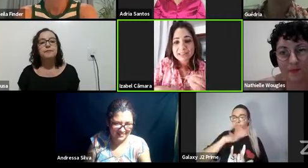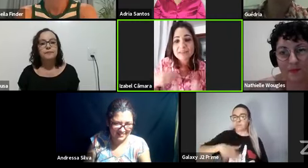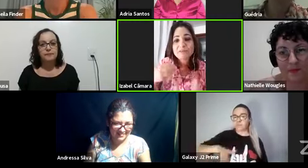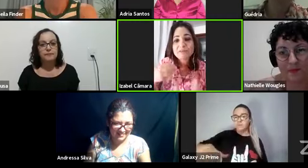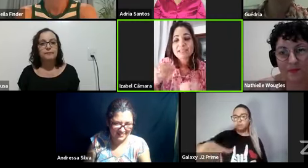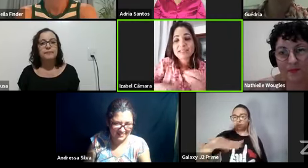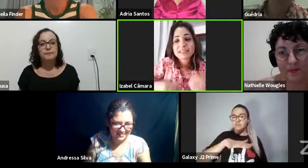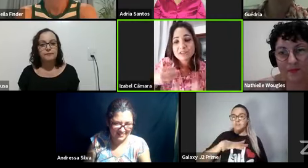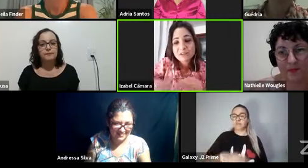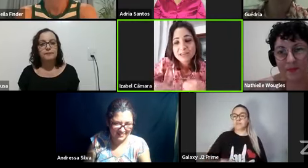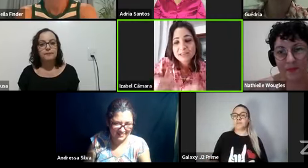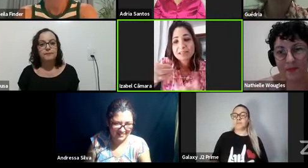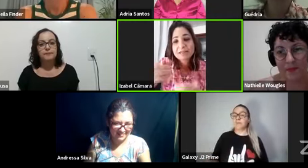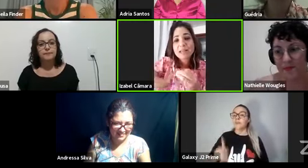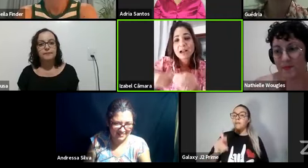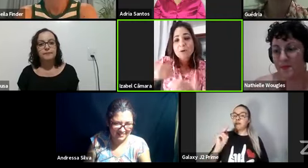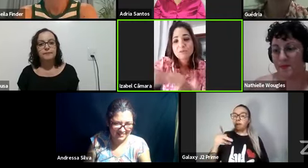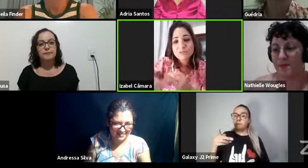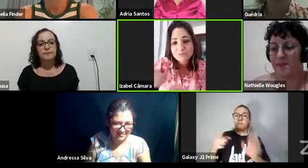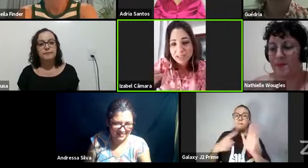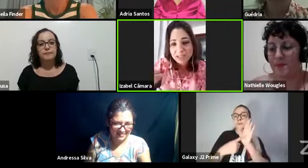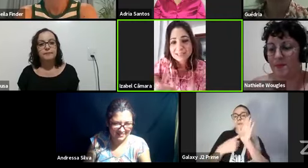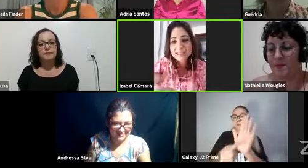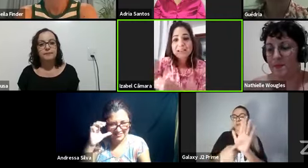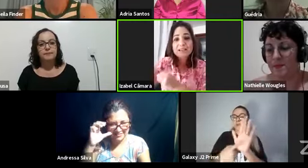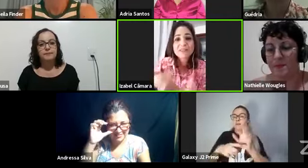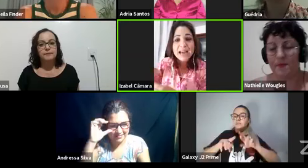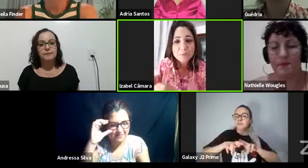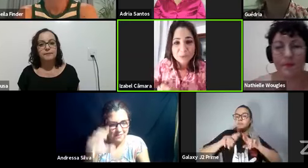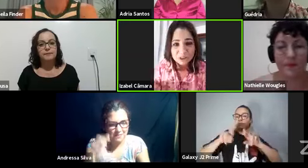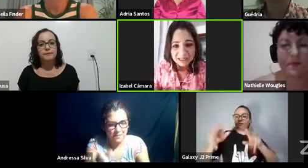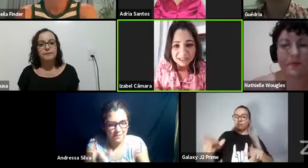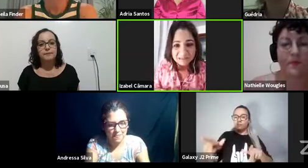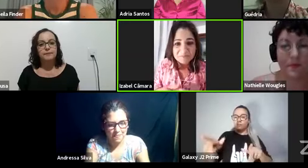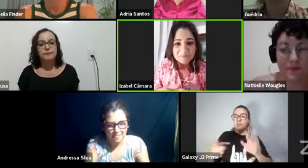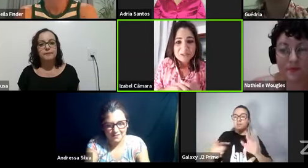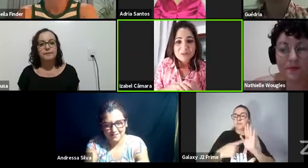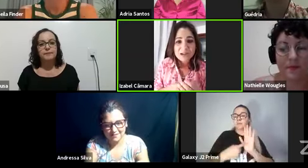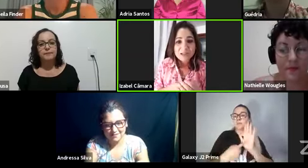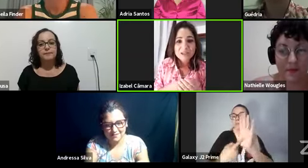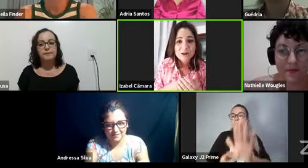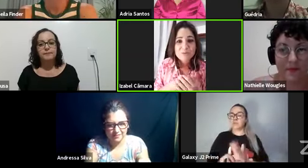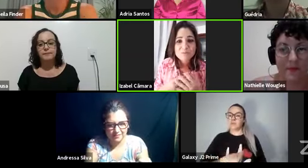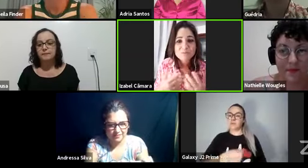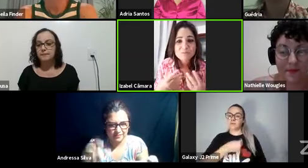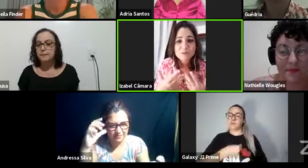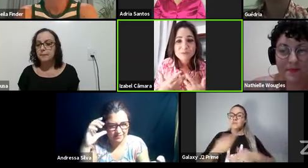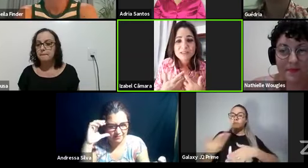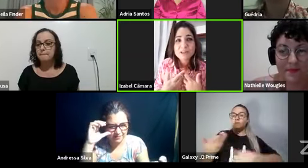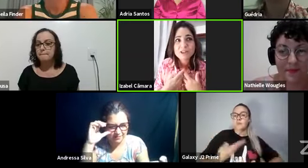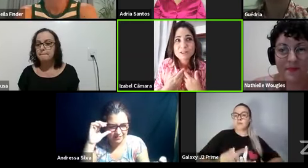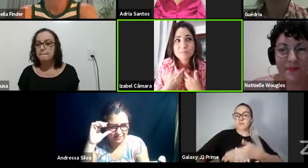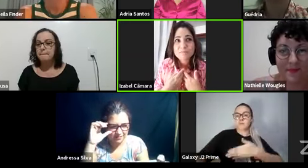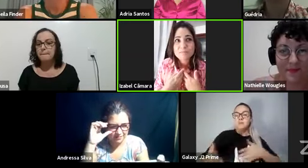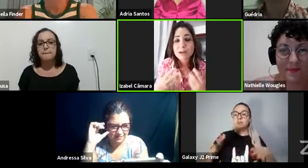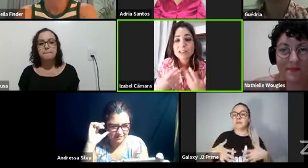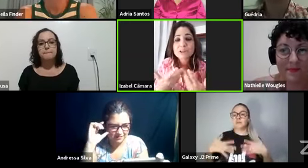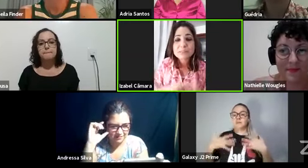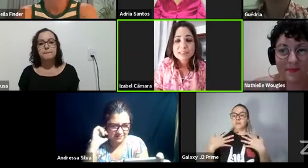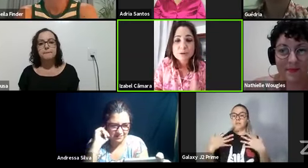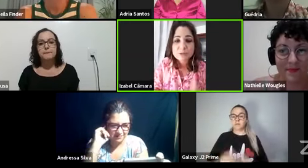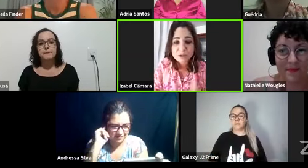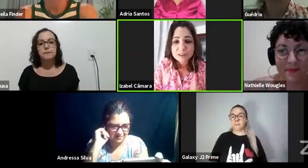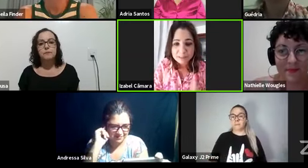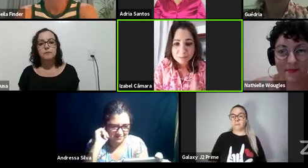diferença, é fazer essa diferença virar convivência e virar harmonia. Eu acho que uma